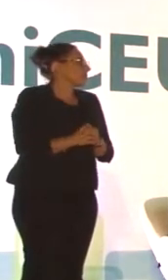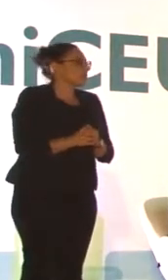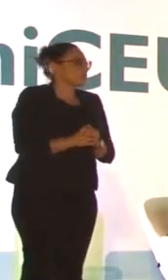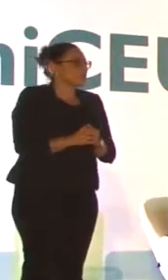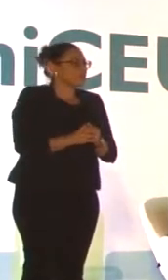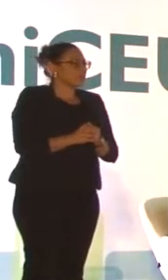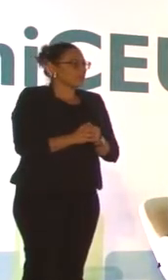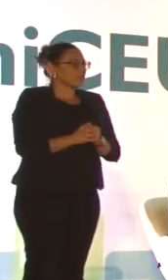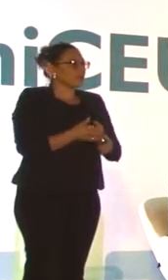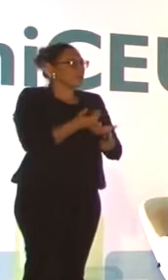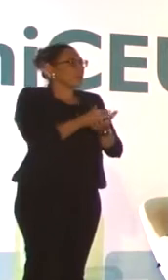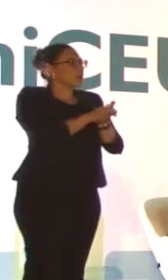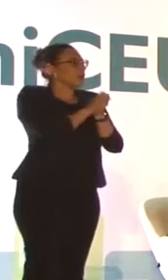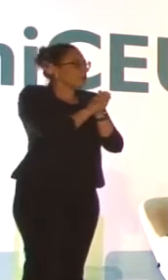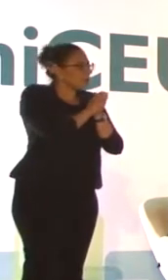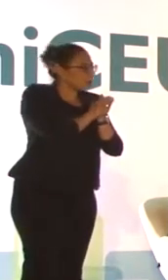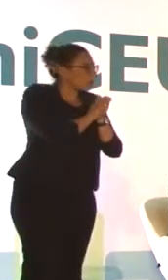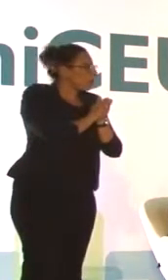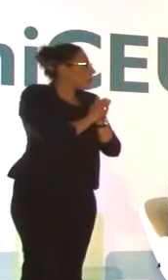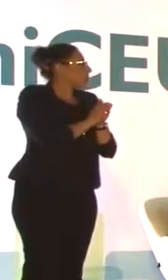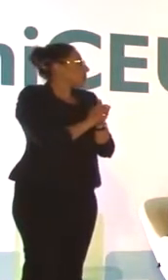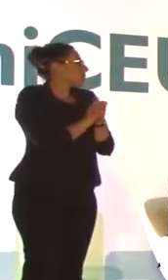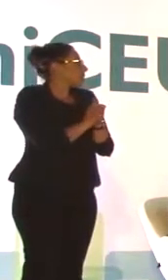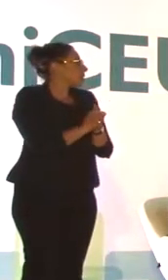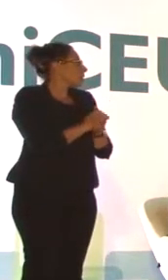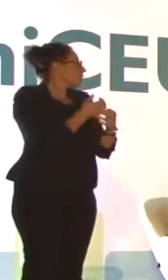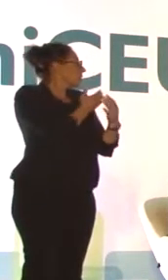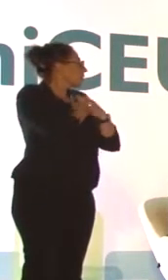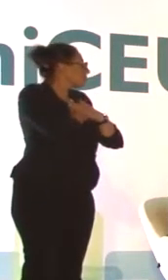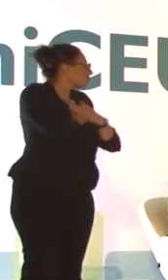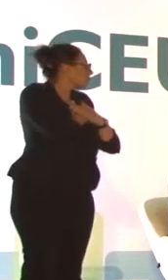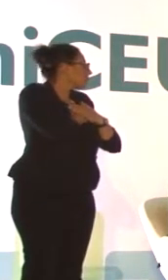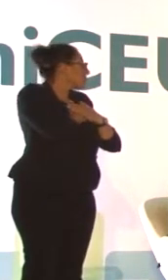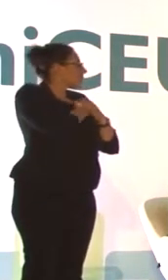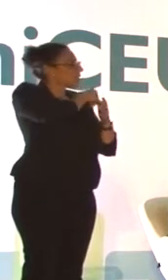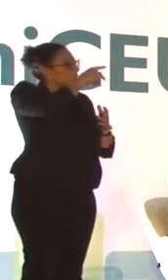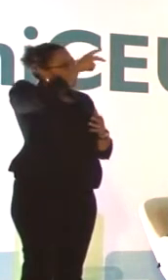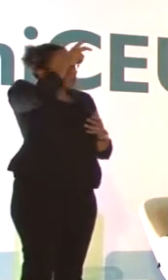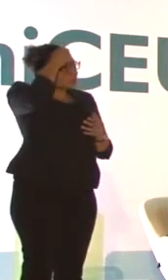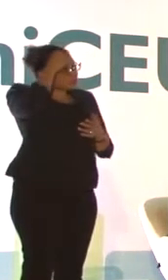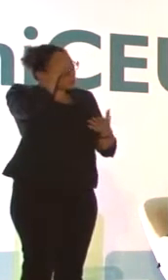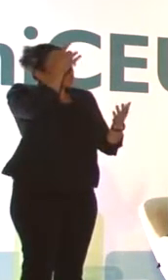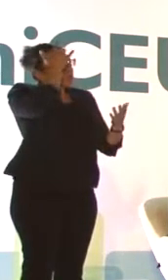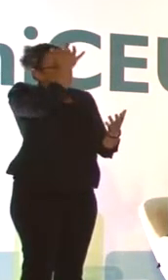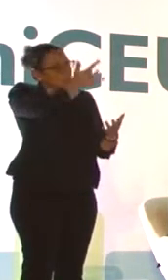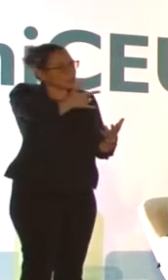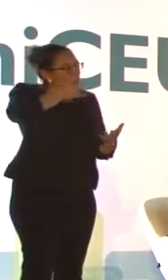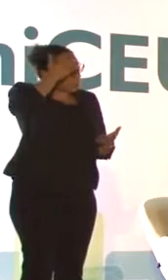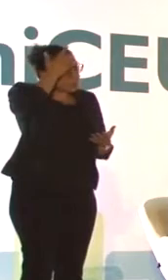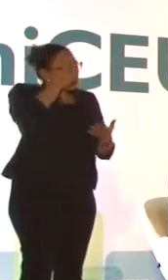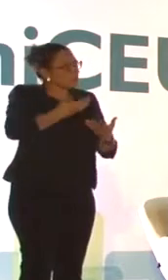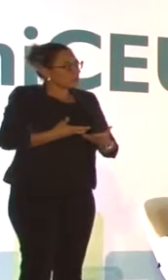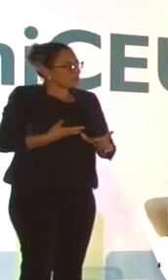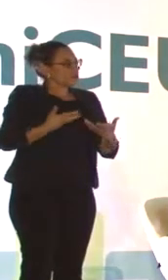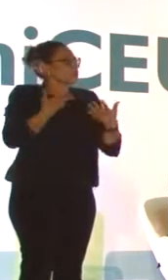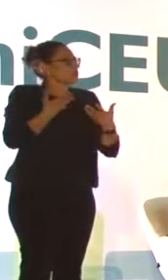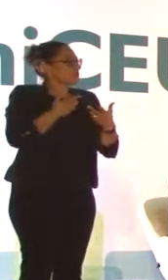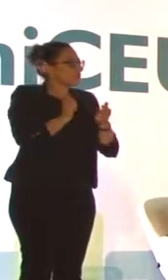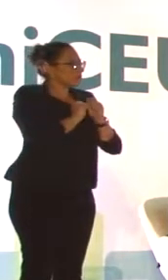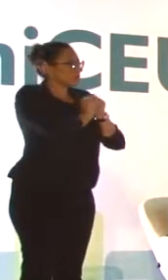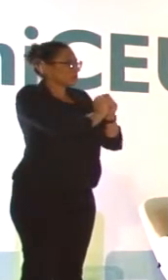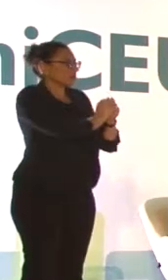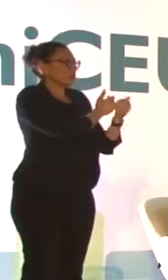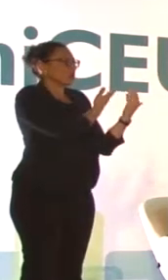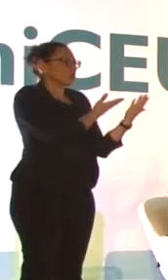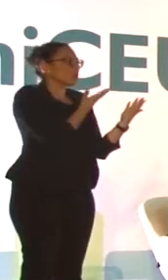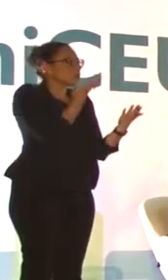Queria cumprimentar o nosso querido prefeito de São Paulo, Fernando Haddad. Sei que é uma honra estar com ele aqui nesse